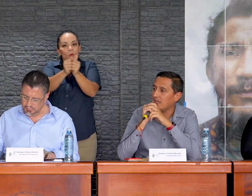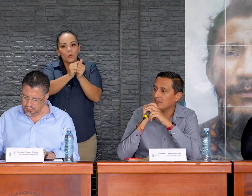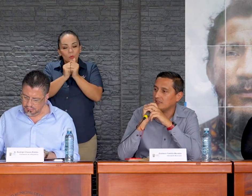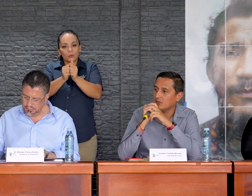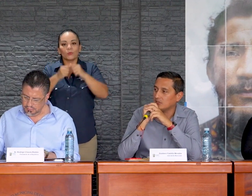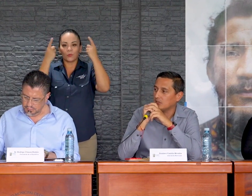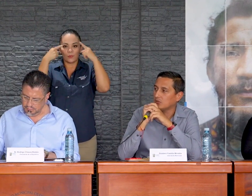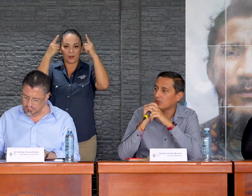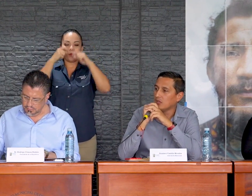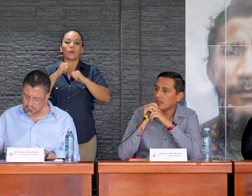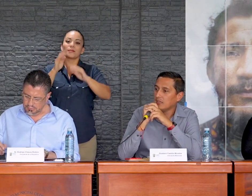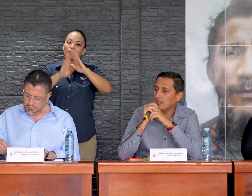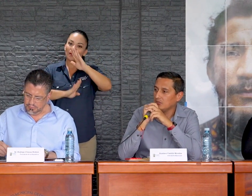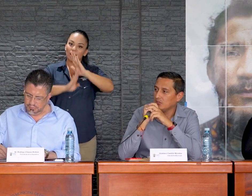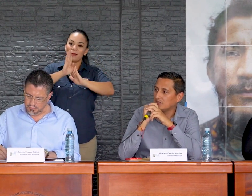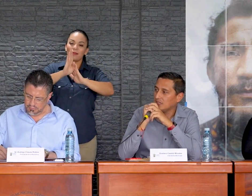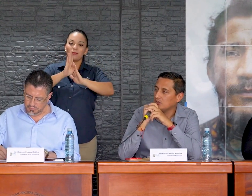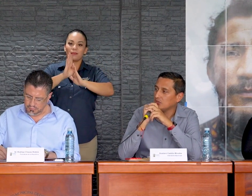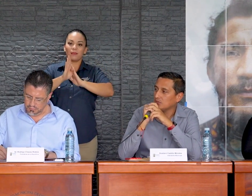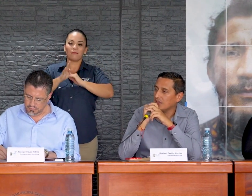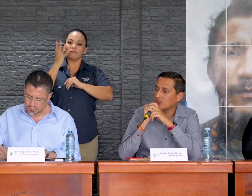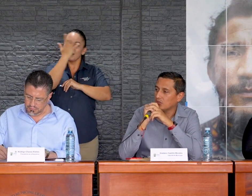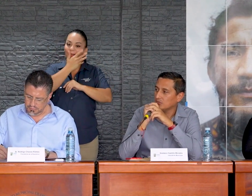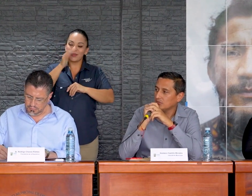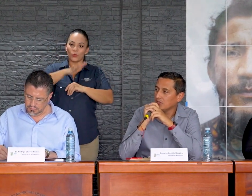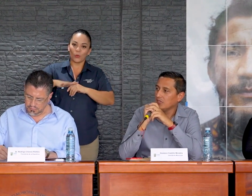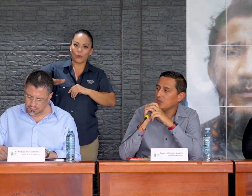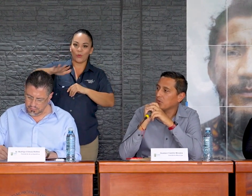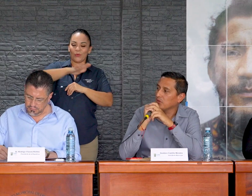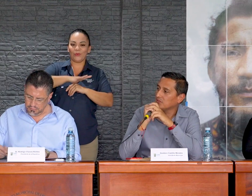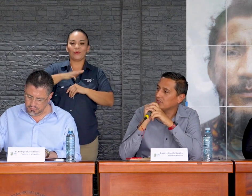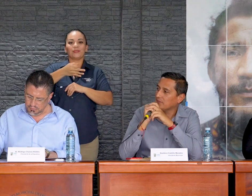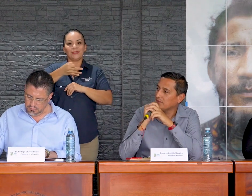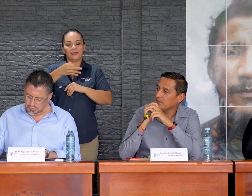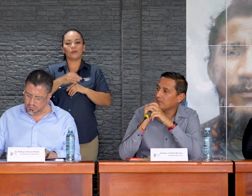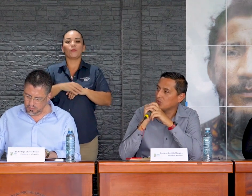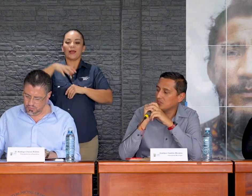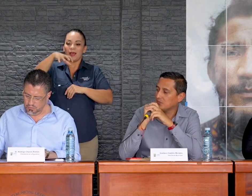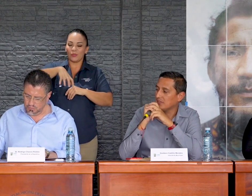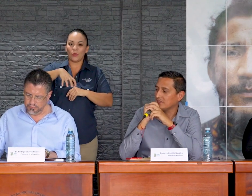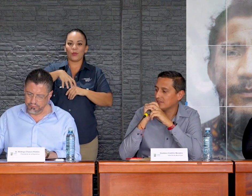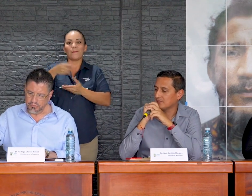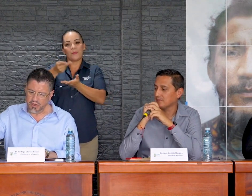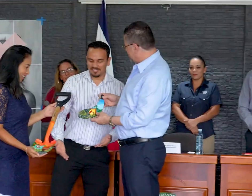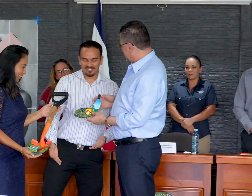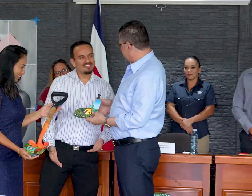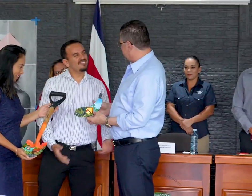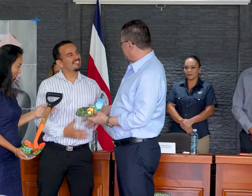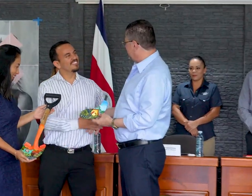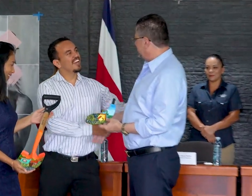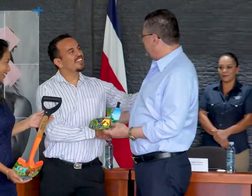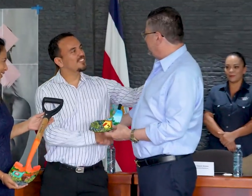sacar adelante nuestro lindo distrito, cantón y provincia. Muchísimas gracias.